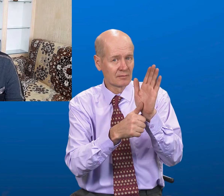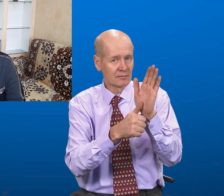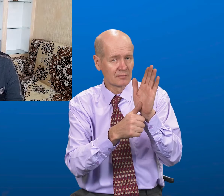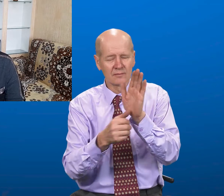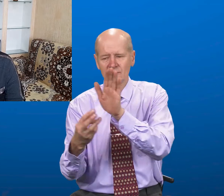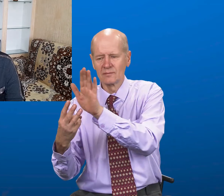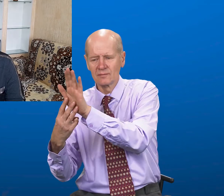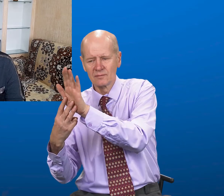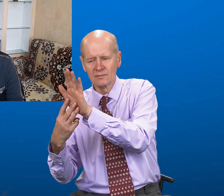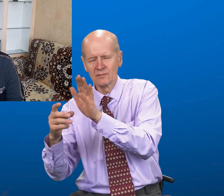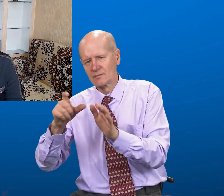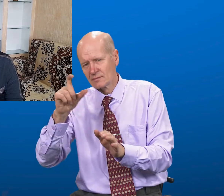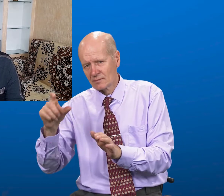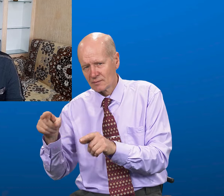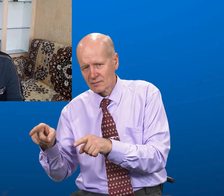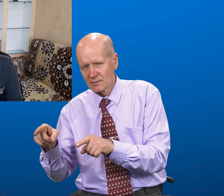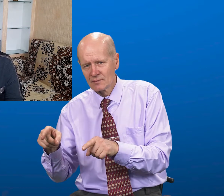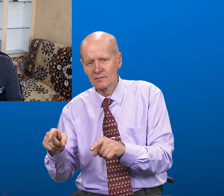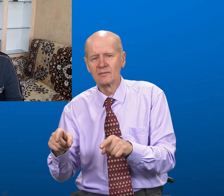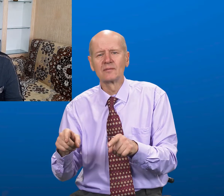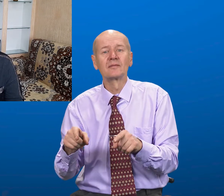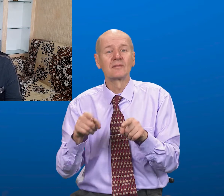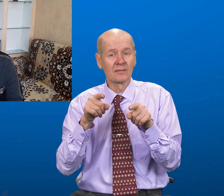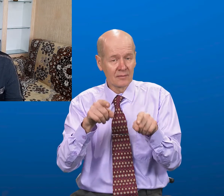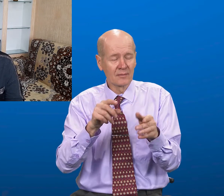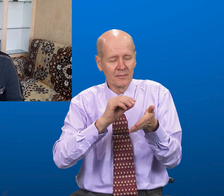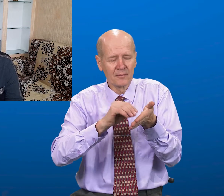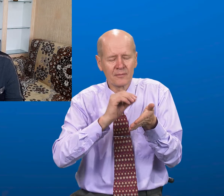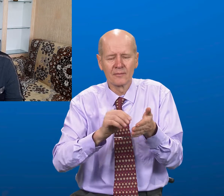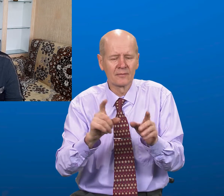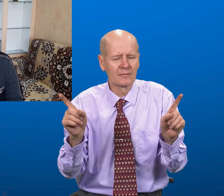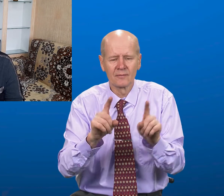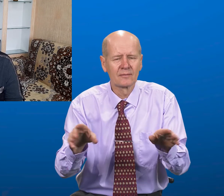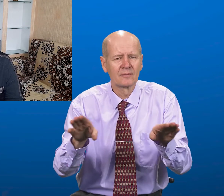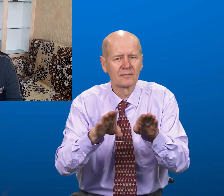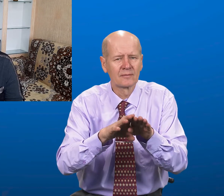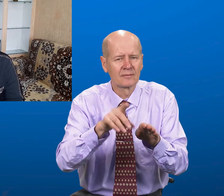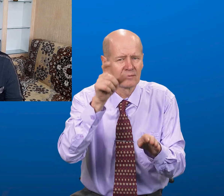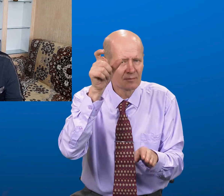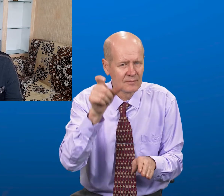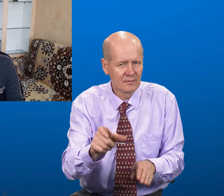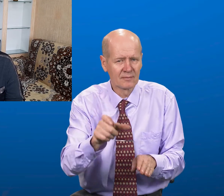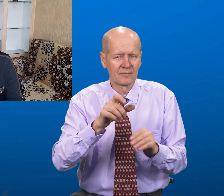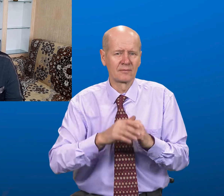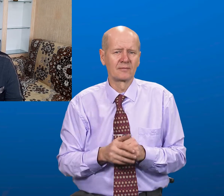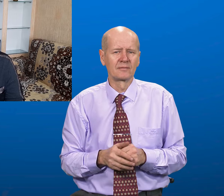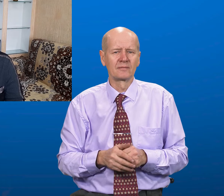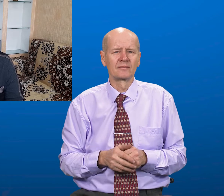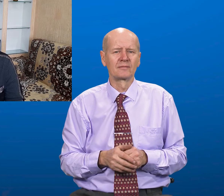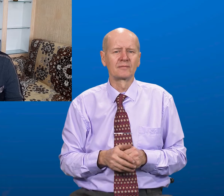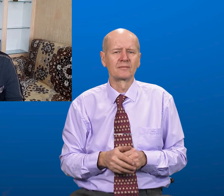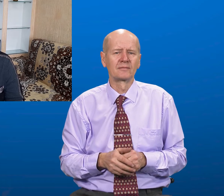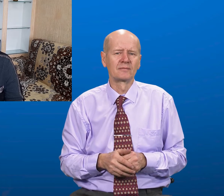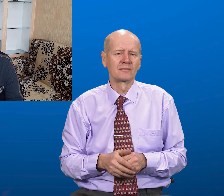Слова, записанные с 6 по 8 текст, отвечают на вопрос, что представляет из себя человек. Исаия уже не первый